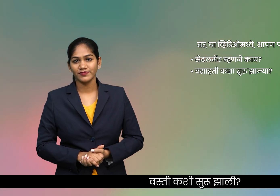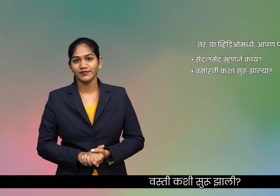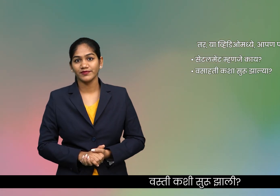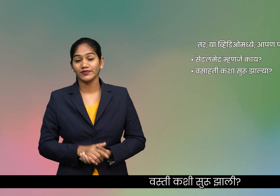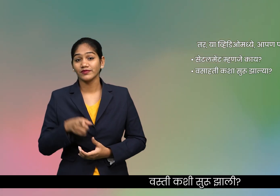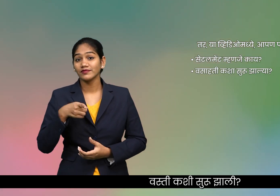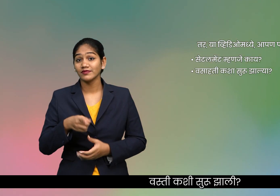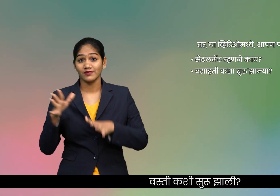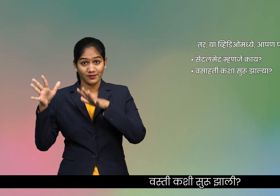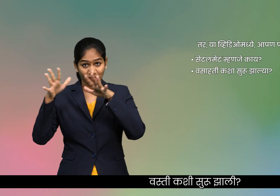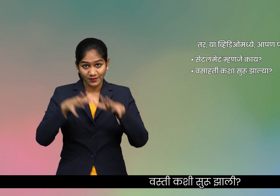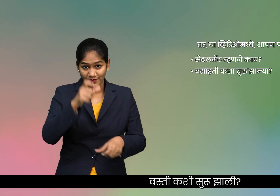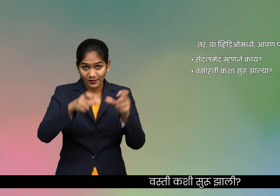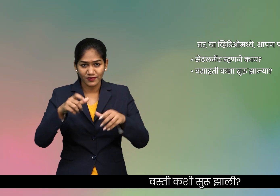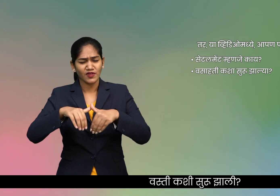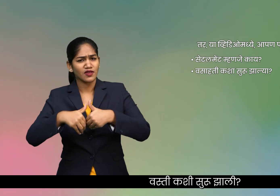वस्ती कशी सुरू झाली,